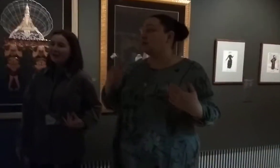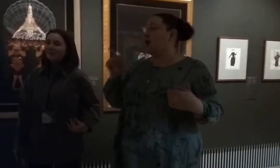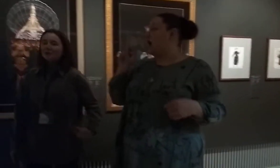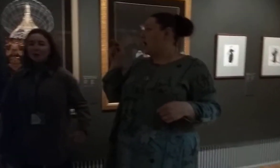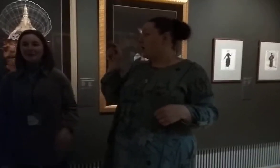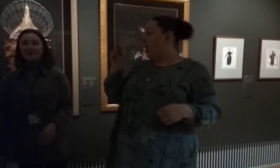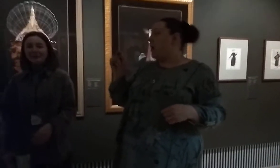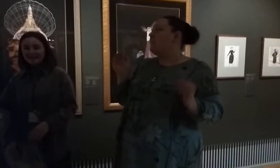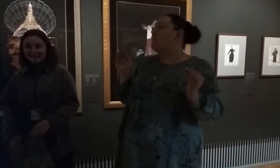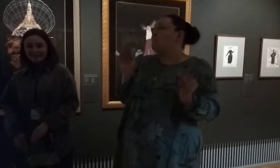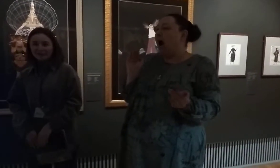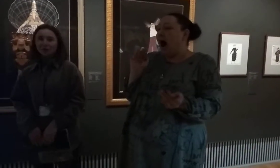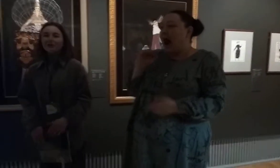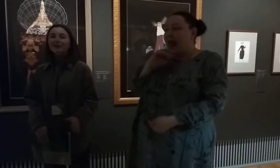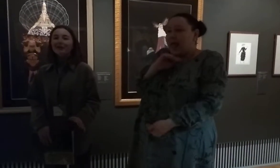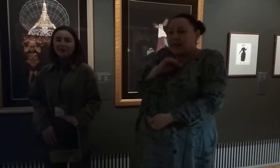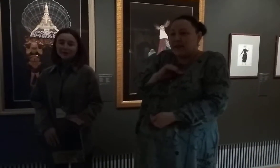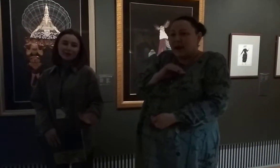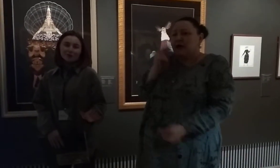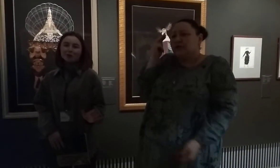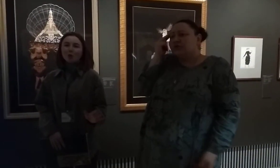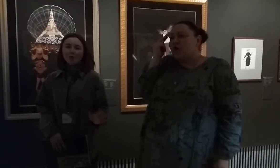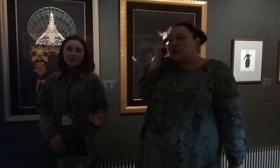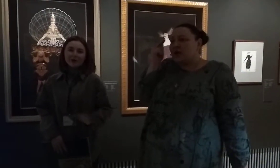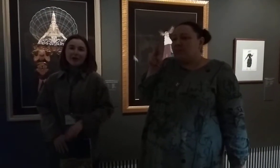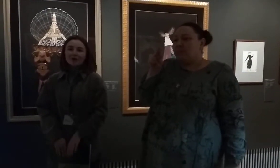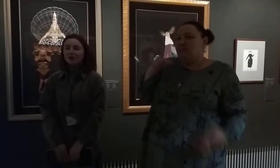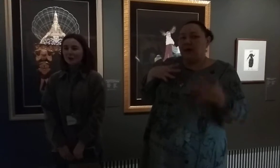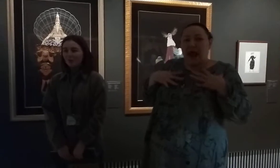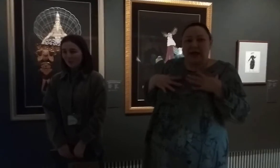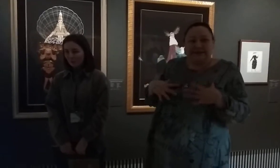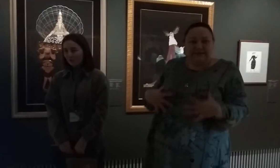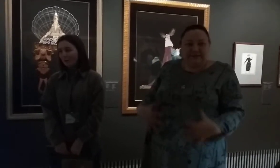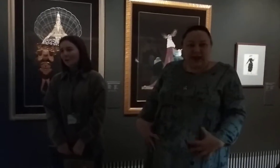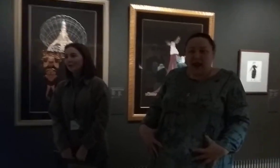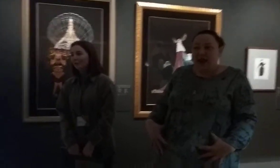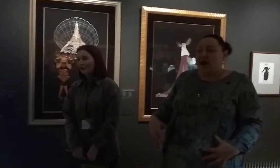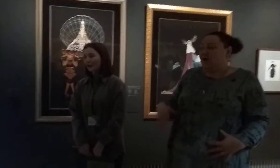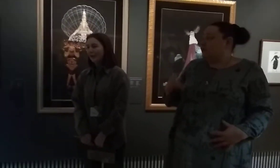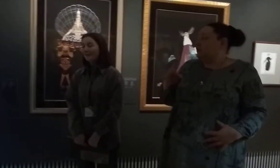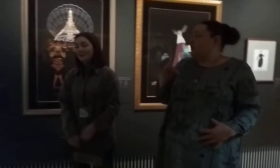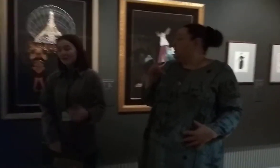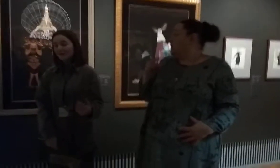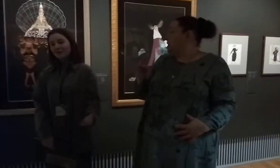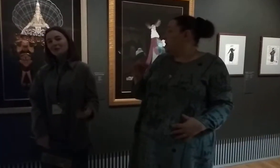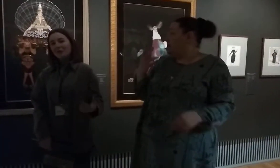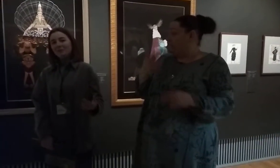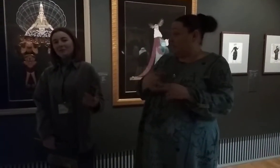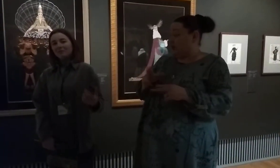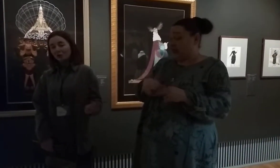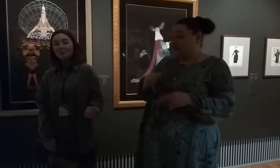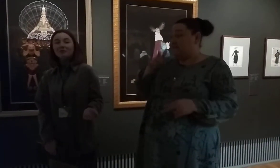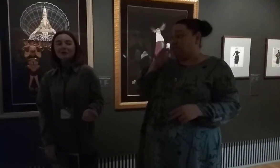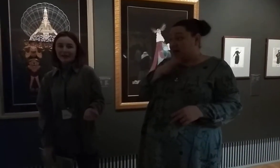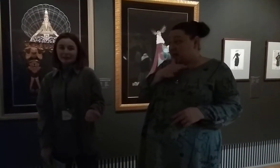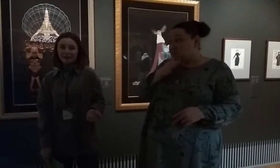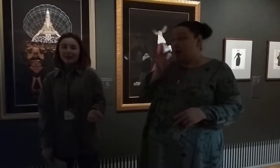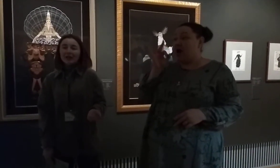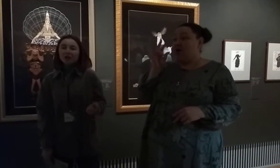ее маленьком черном платье, которое никак не должно сковывать женскую фигуру и ее движение. Именно в это время оно